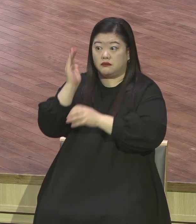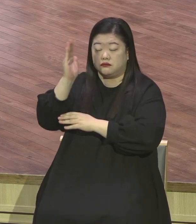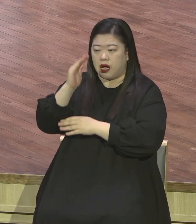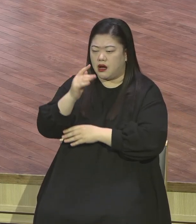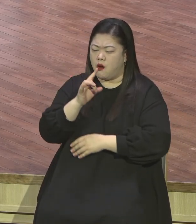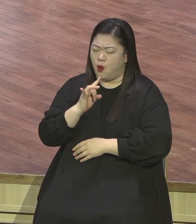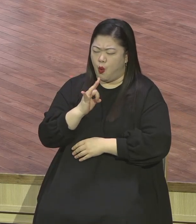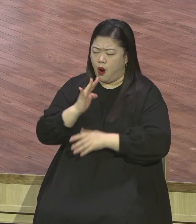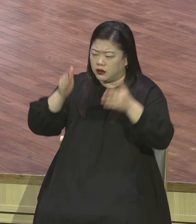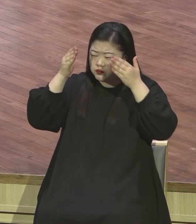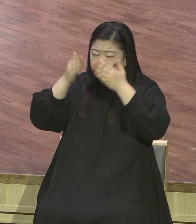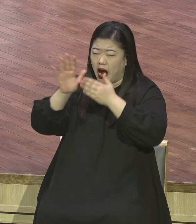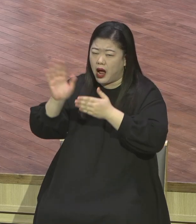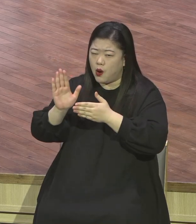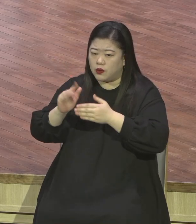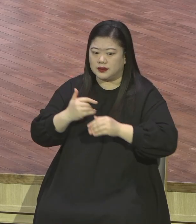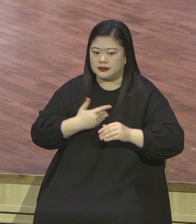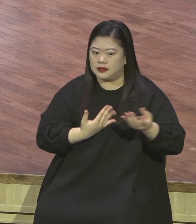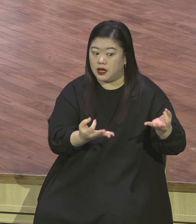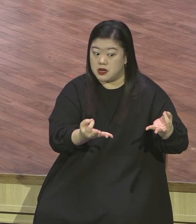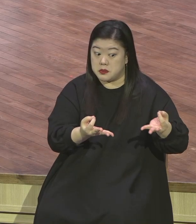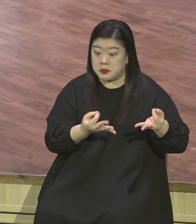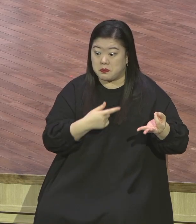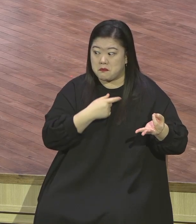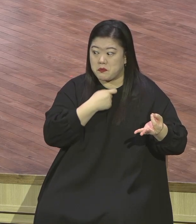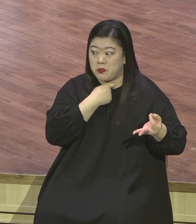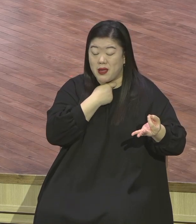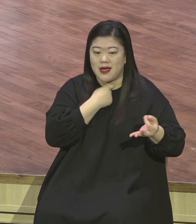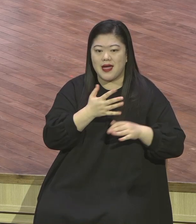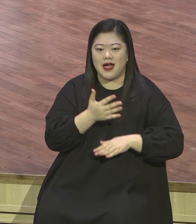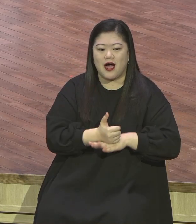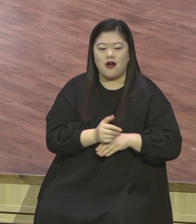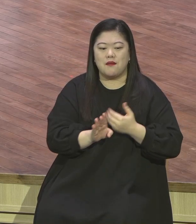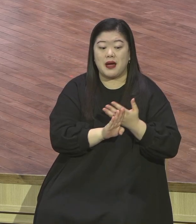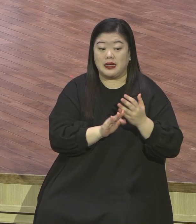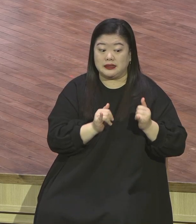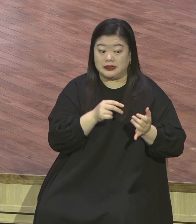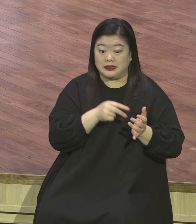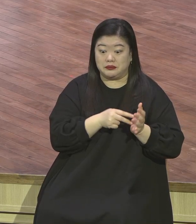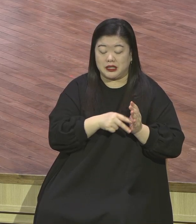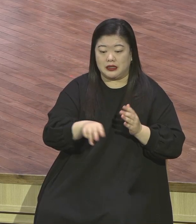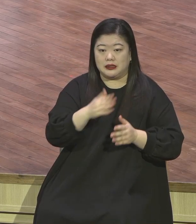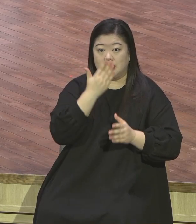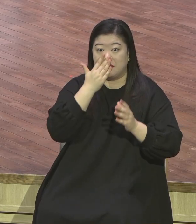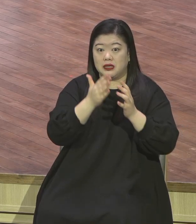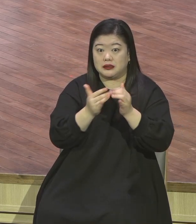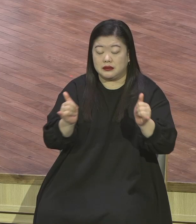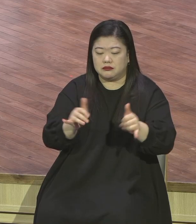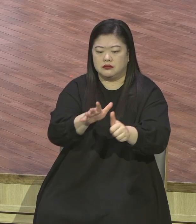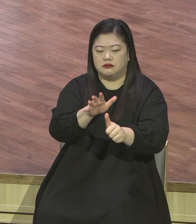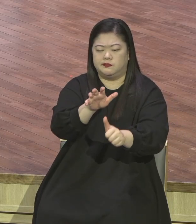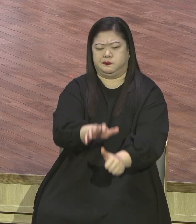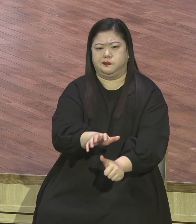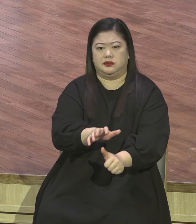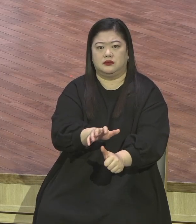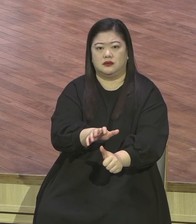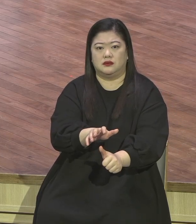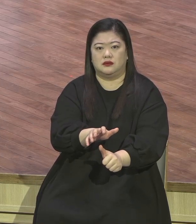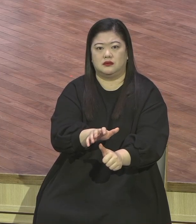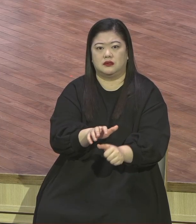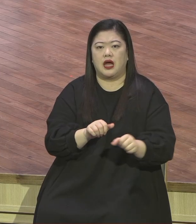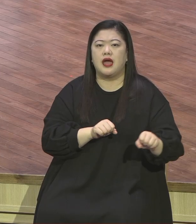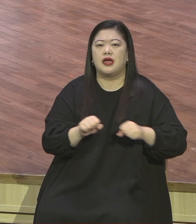엉뚱한 서론에 오직이 돼있어요. 엉뚱한 거. 이따가 없어질 거. 그 서론 인생.